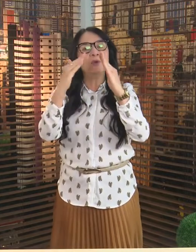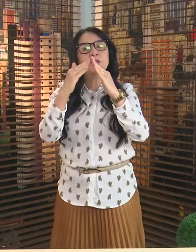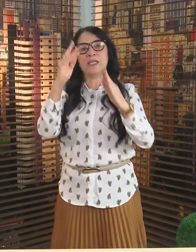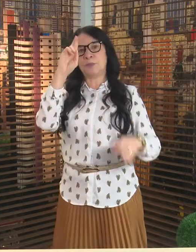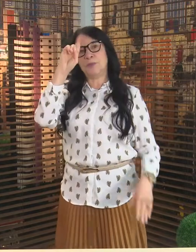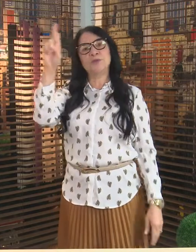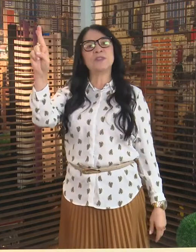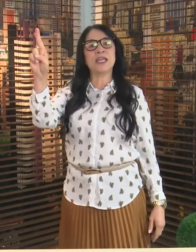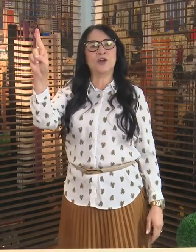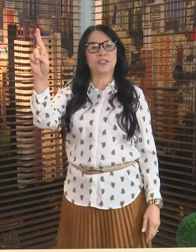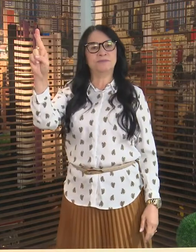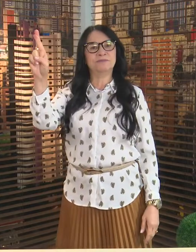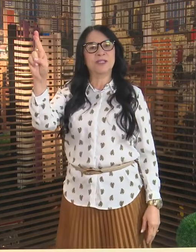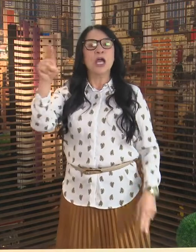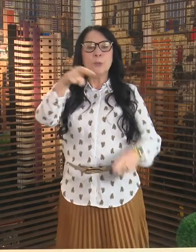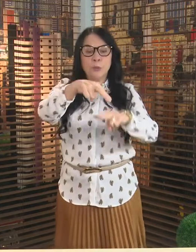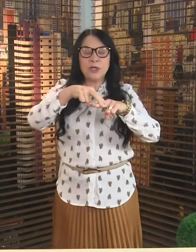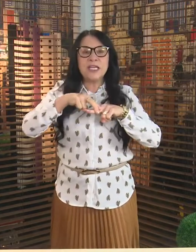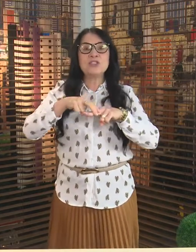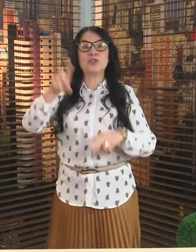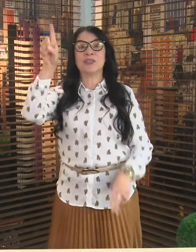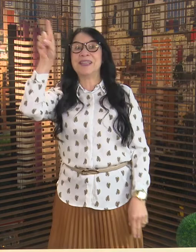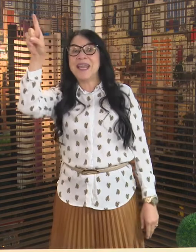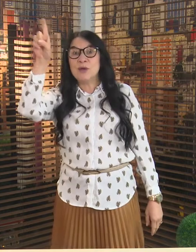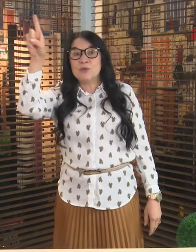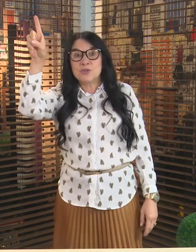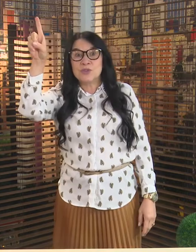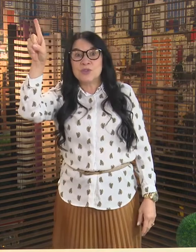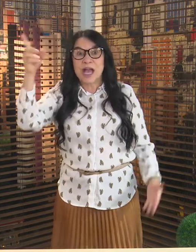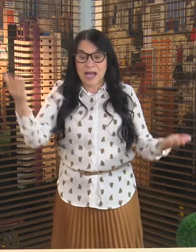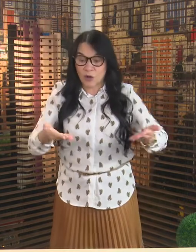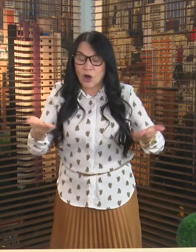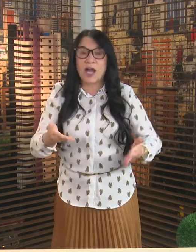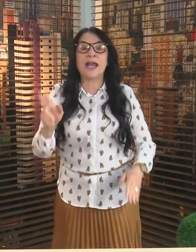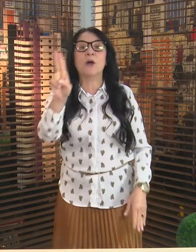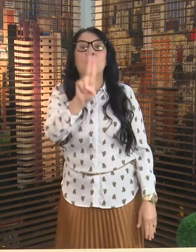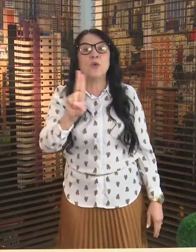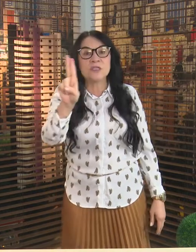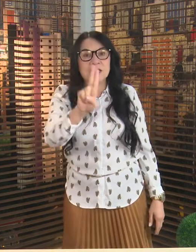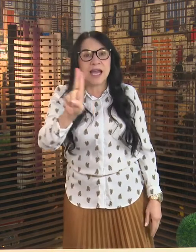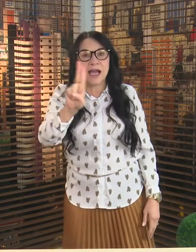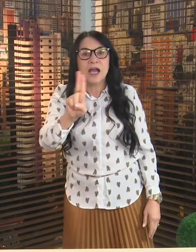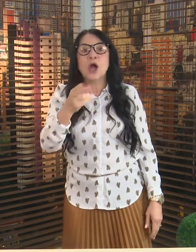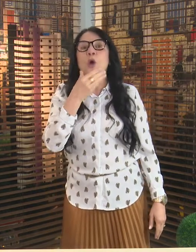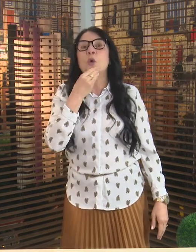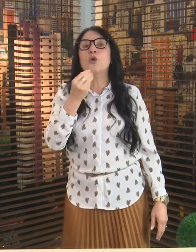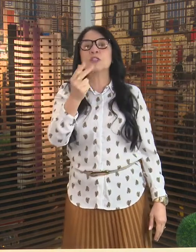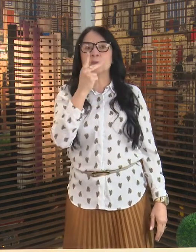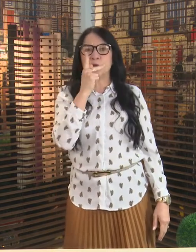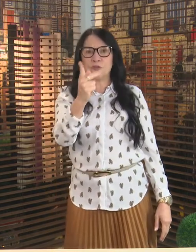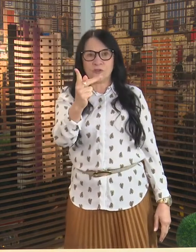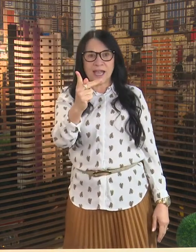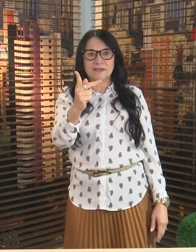o templo do Senhor. Por isso, Deus agora usa os